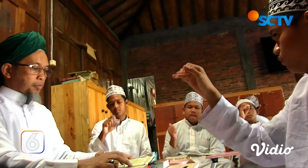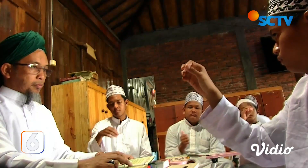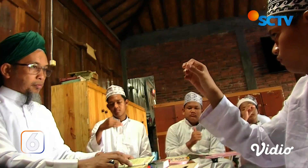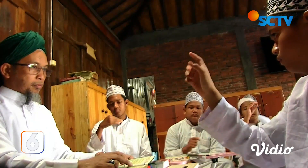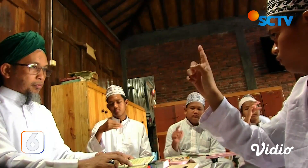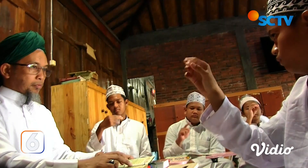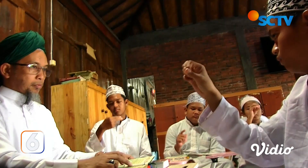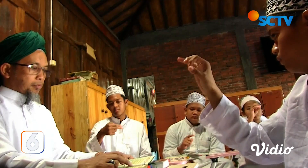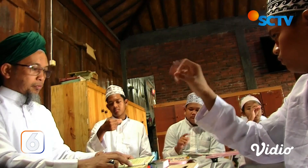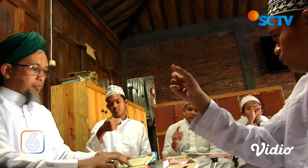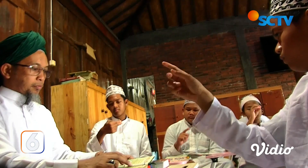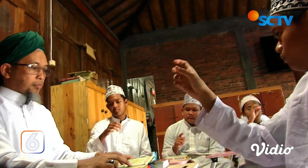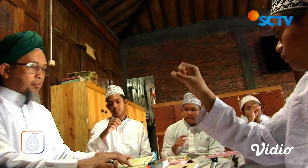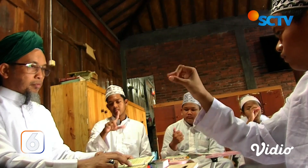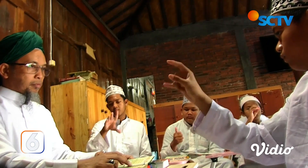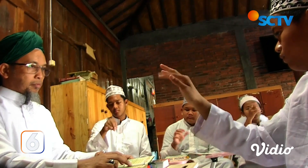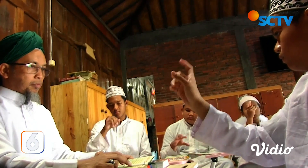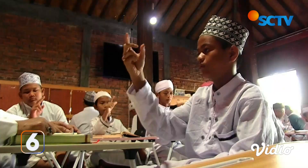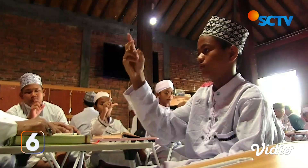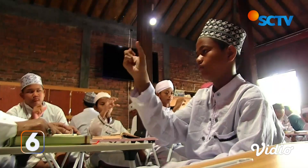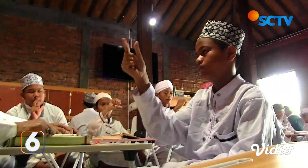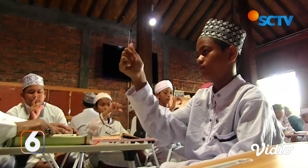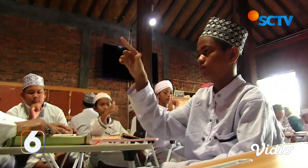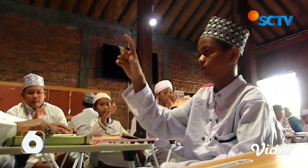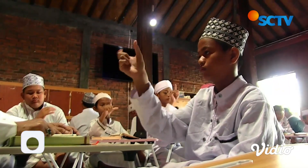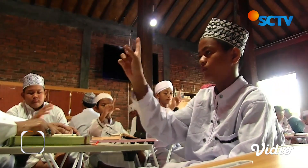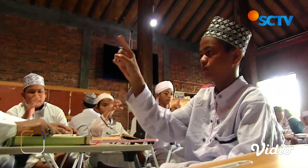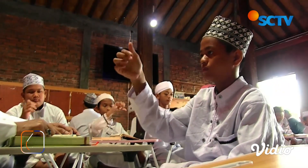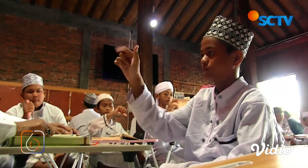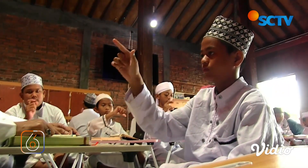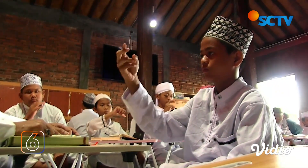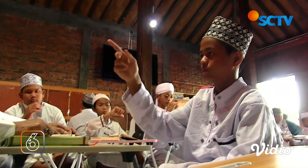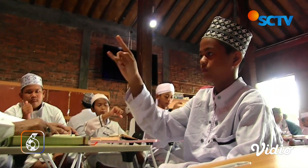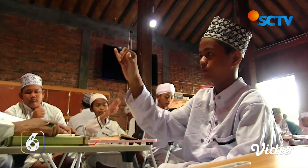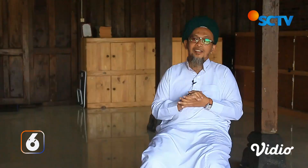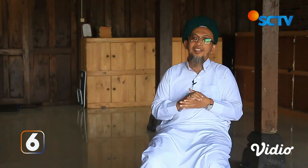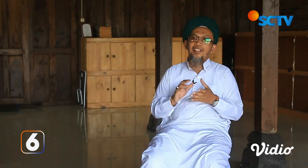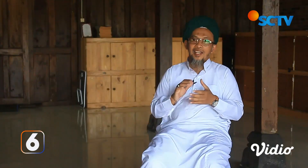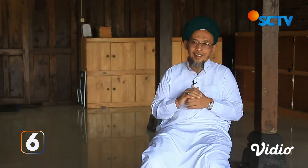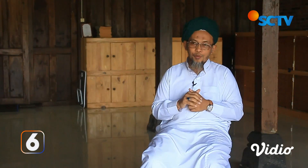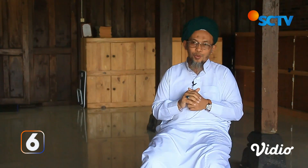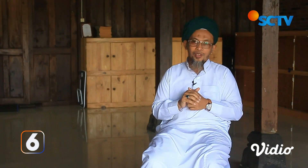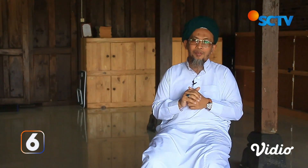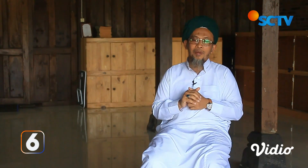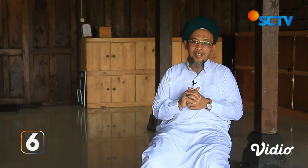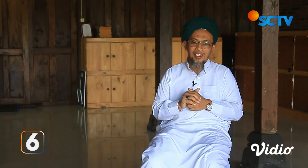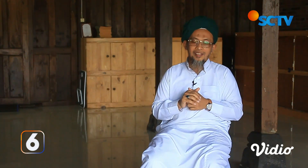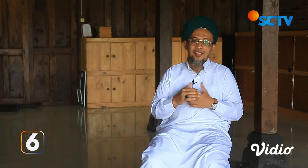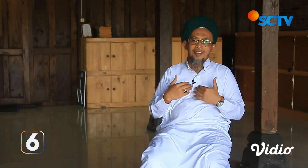Di Indonesia, negara mayoritas Islam, tapi tunarungunya ternyata belum mengenal hijaiyah Arab waktu itu. Maka